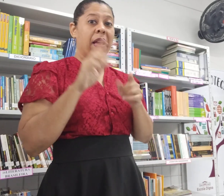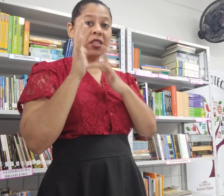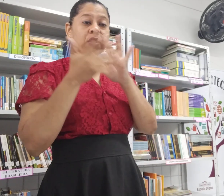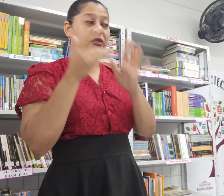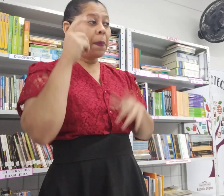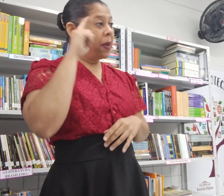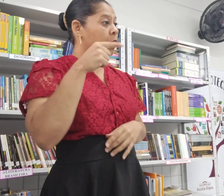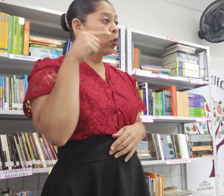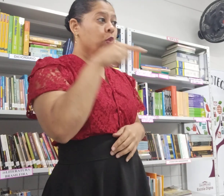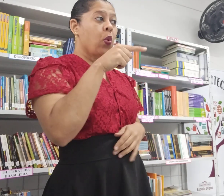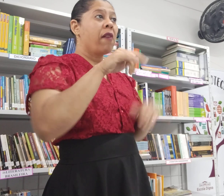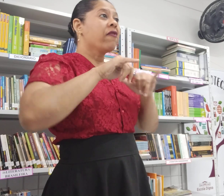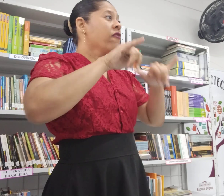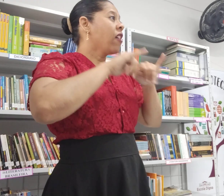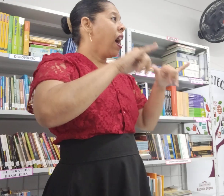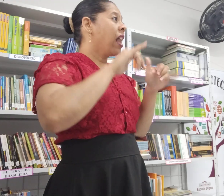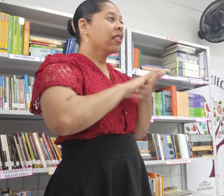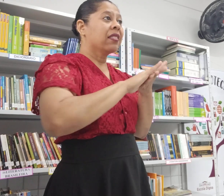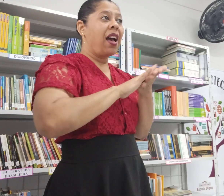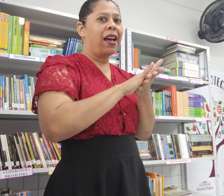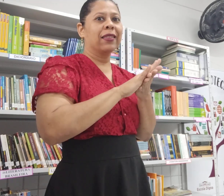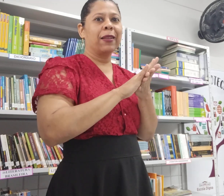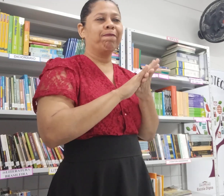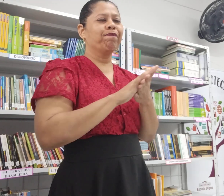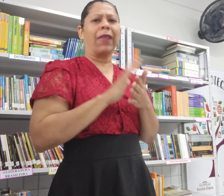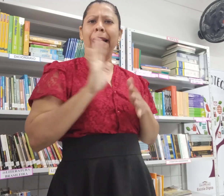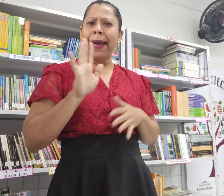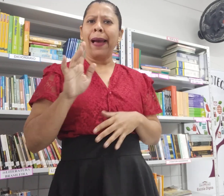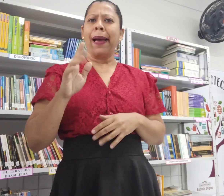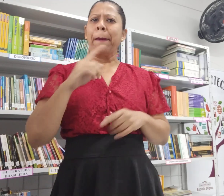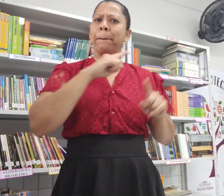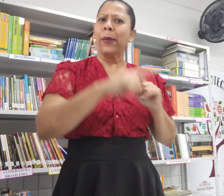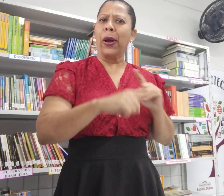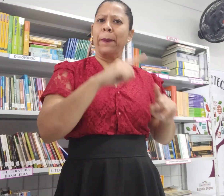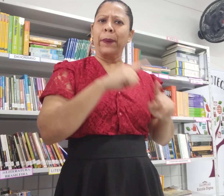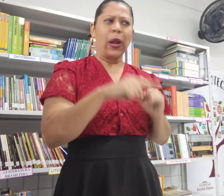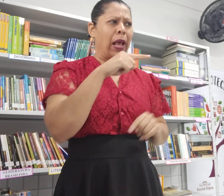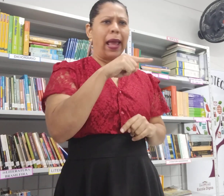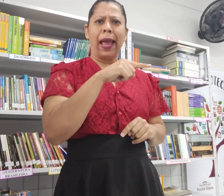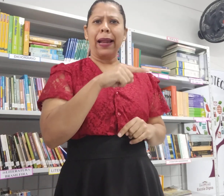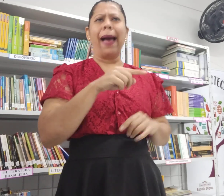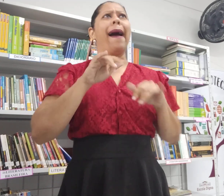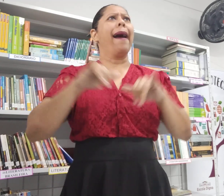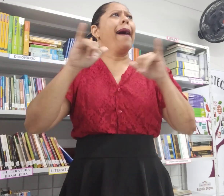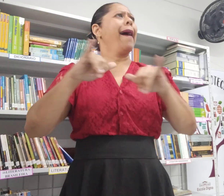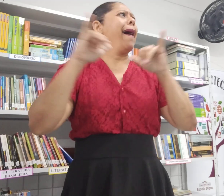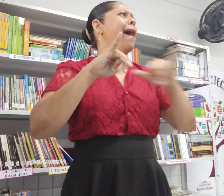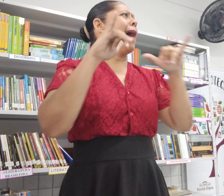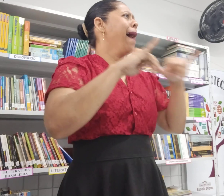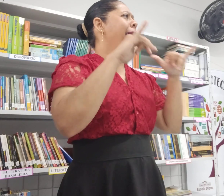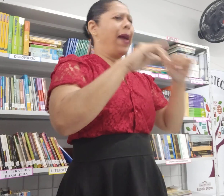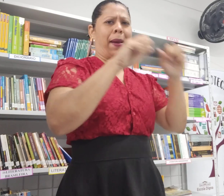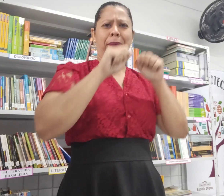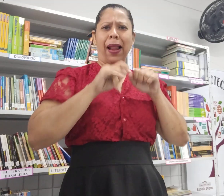dissesse, mas quanto mais lhe proibia, tanto mais o divulgava. E